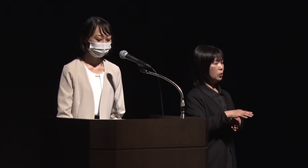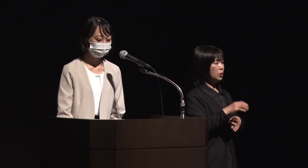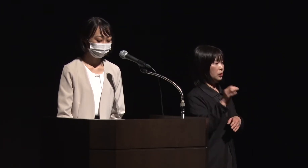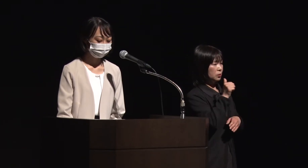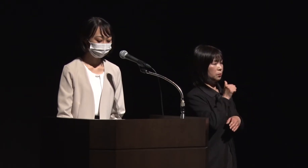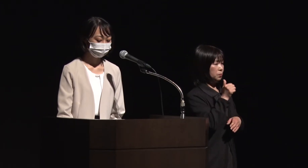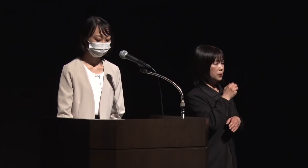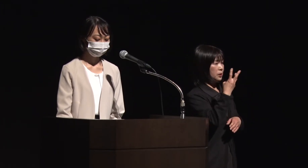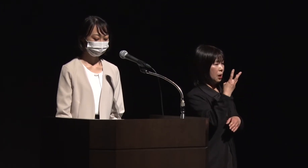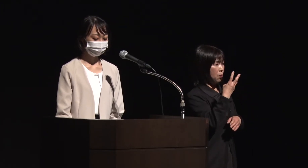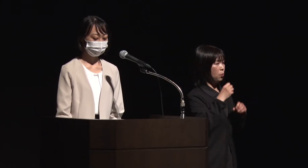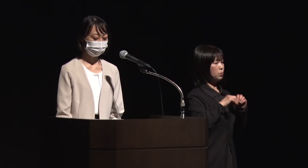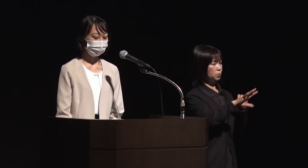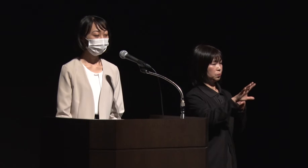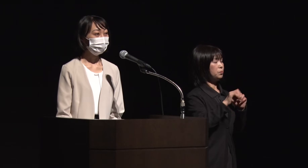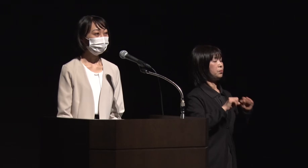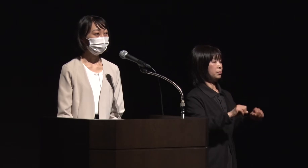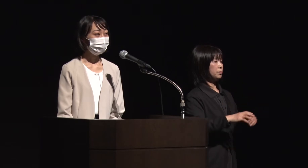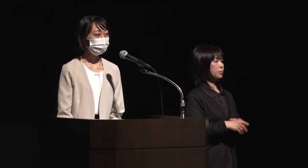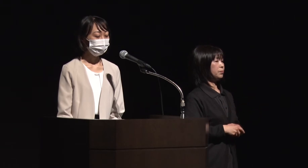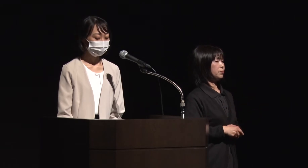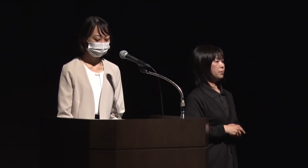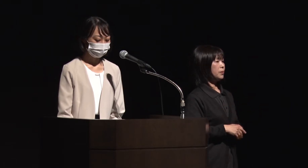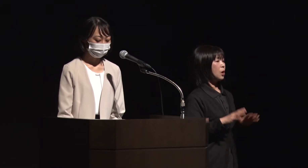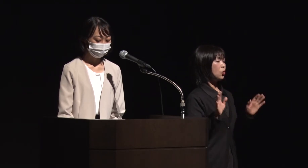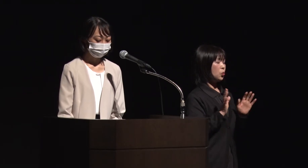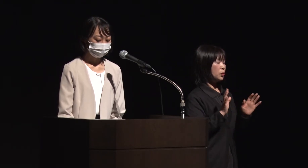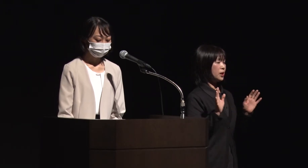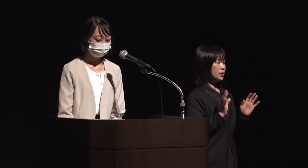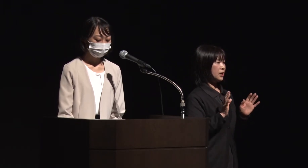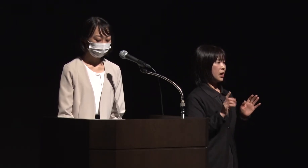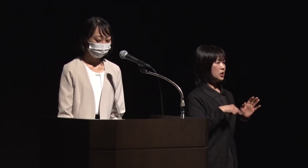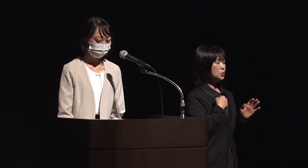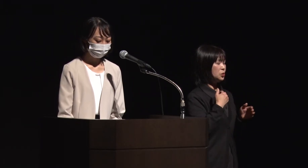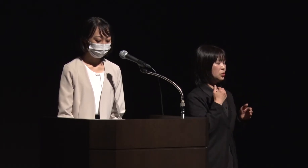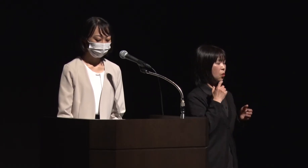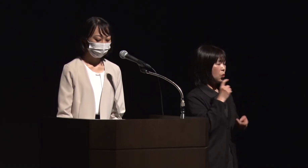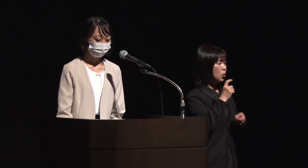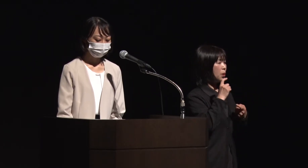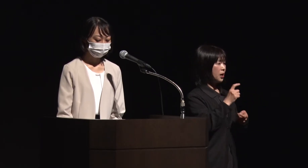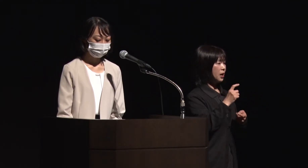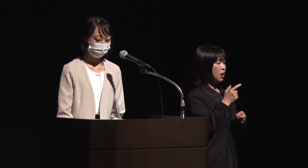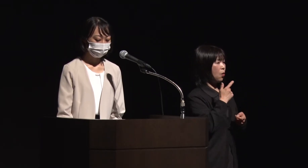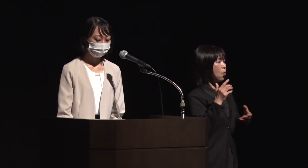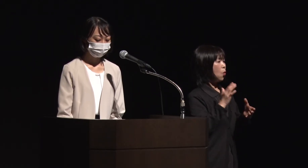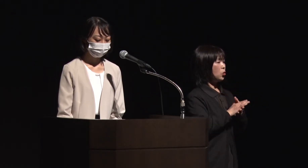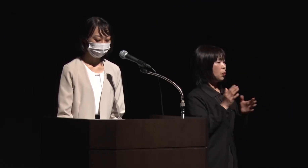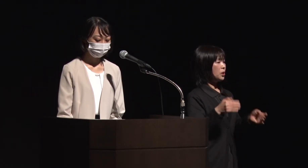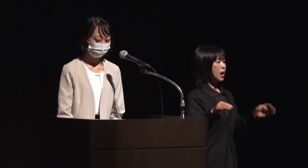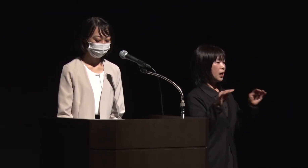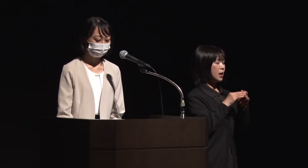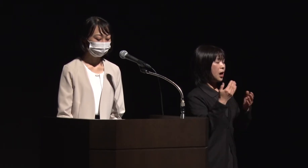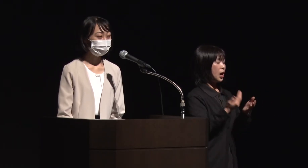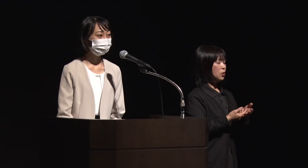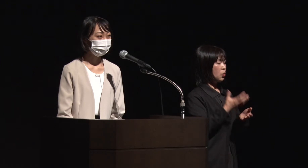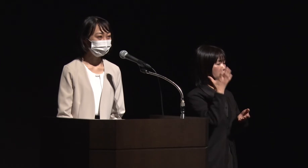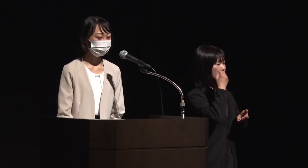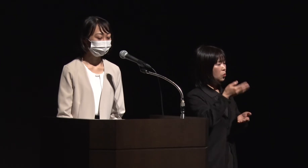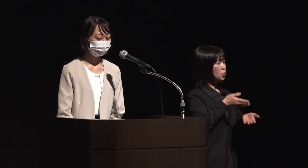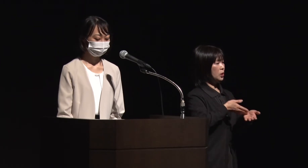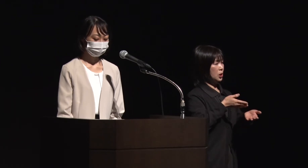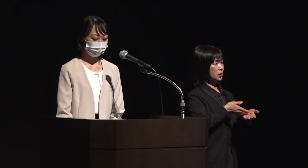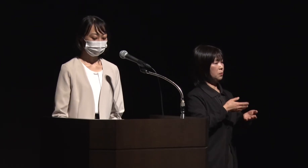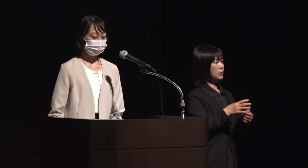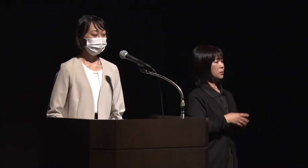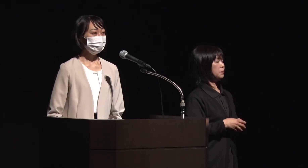上映いたします。子どもたちが自分の言葉で大友氏館跡の魅力を語ってくれます